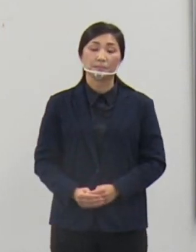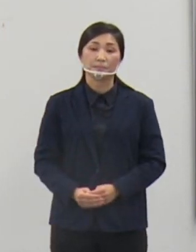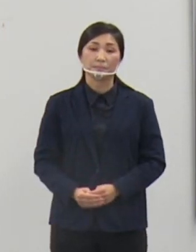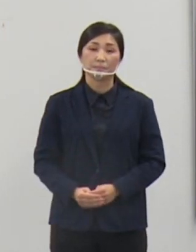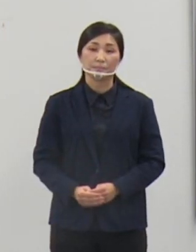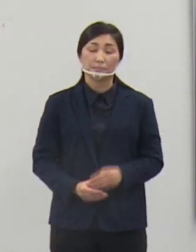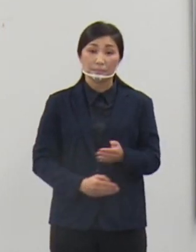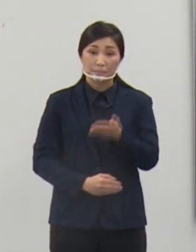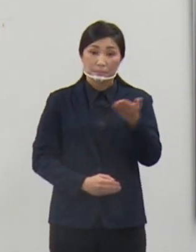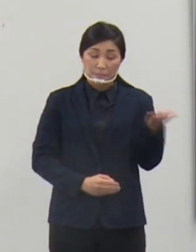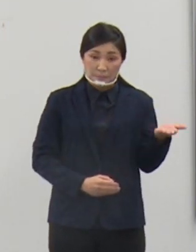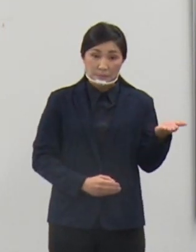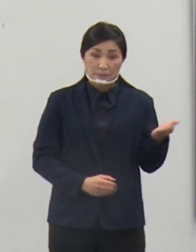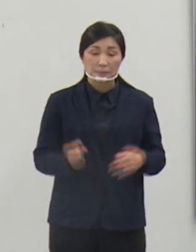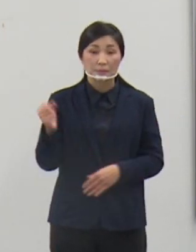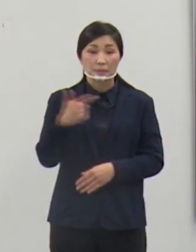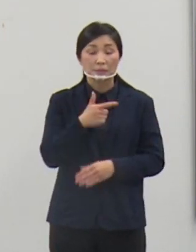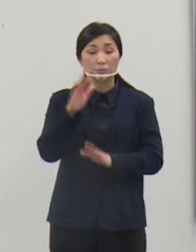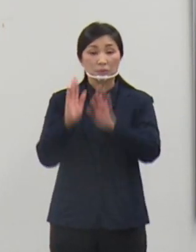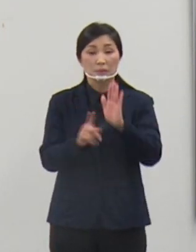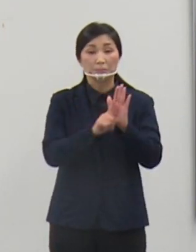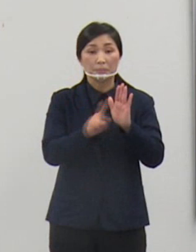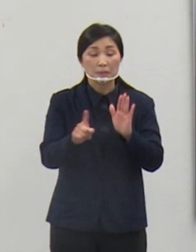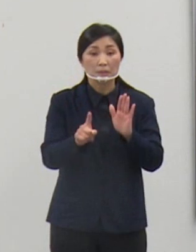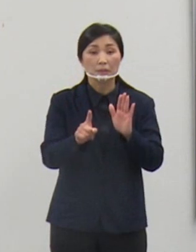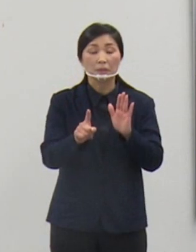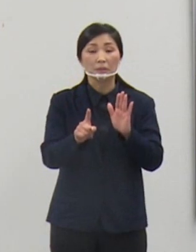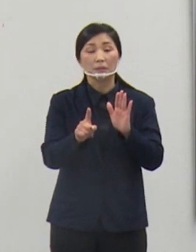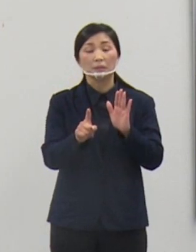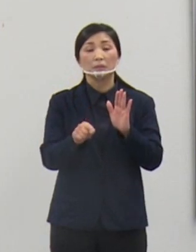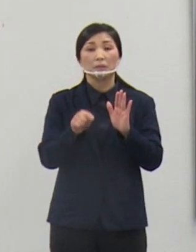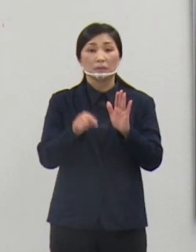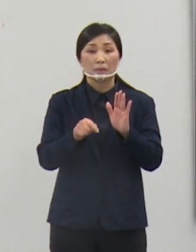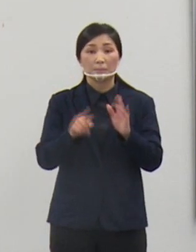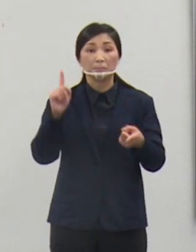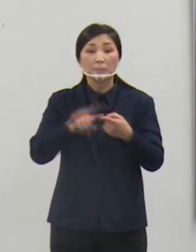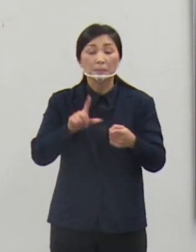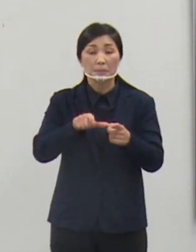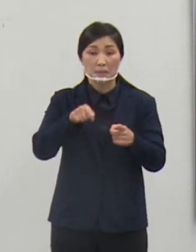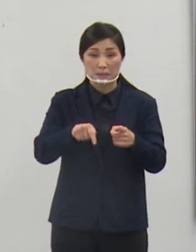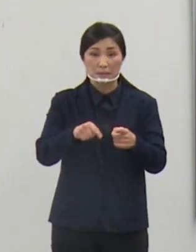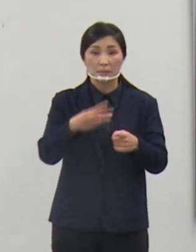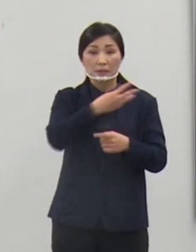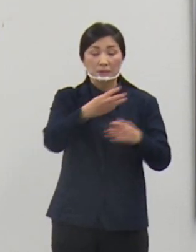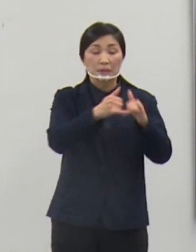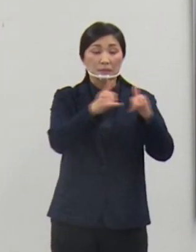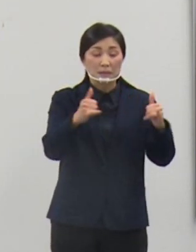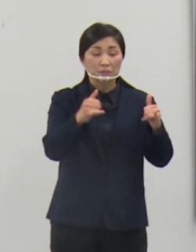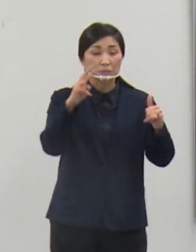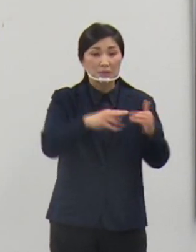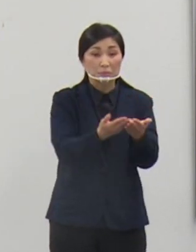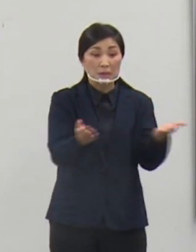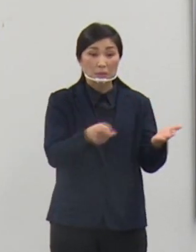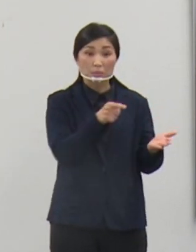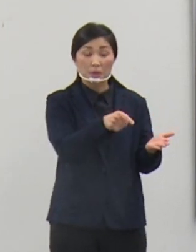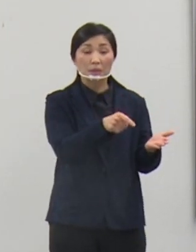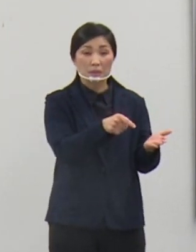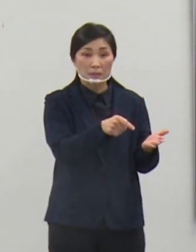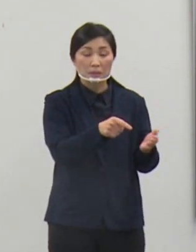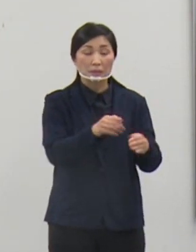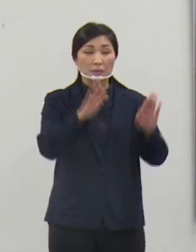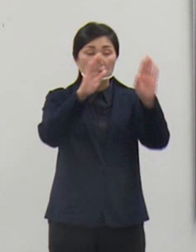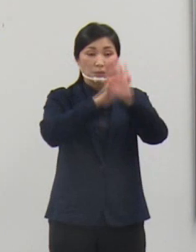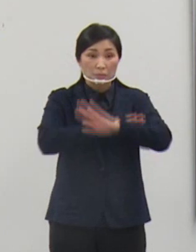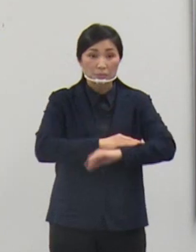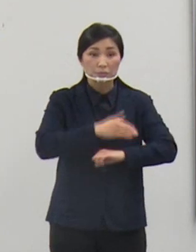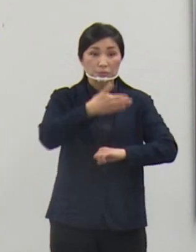次に緊急事態措置が適用される場合でございますが、第三者認証店に対しては21時までの営